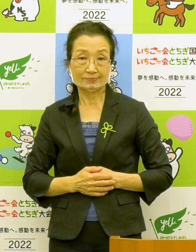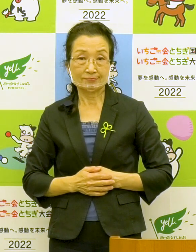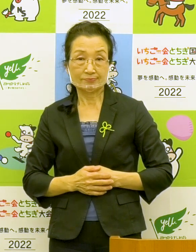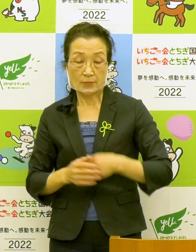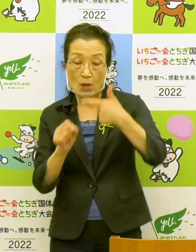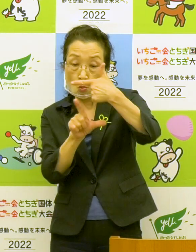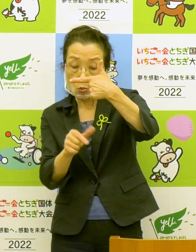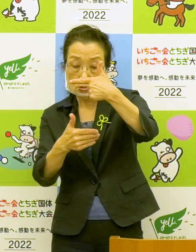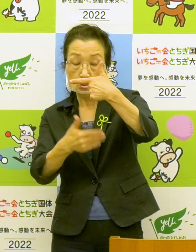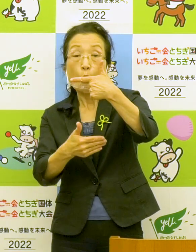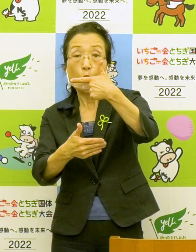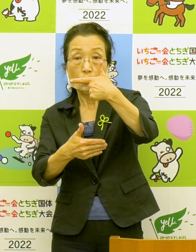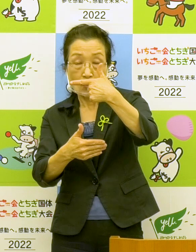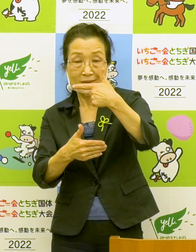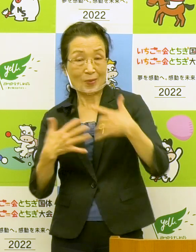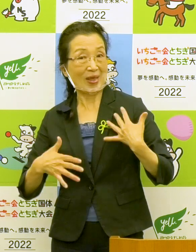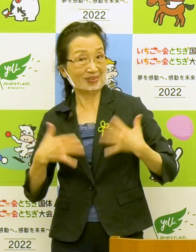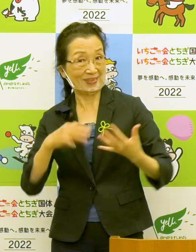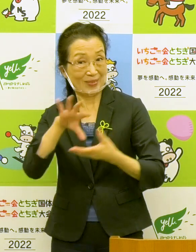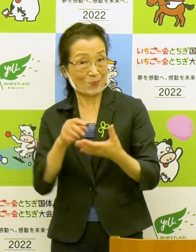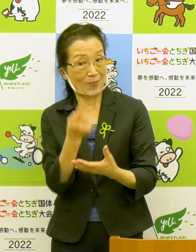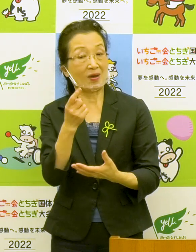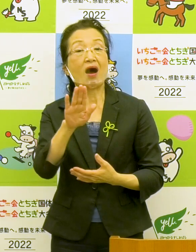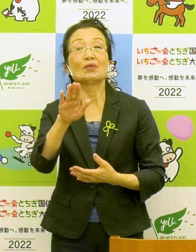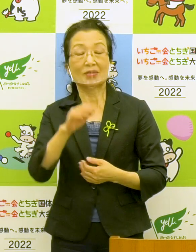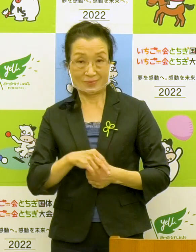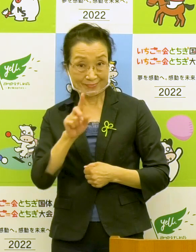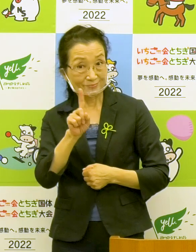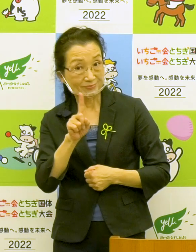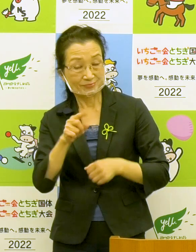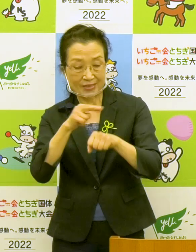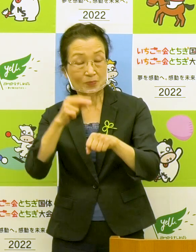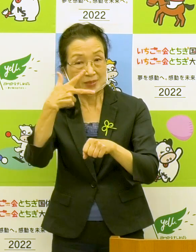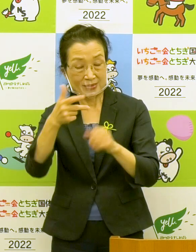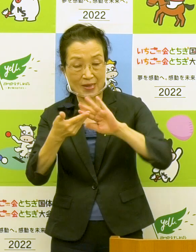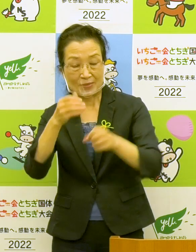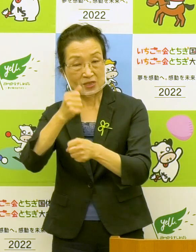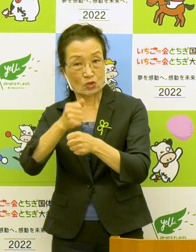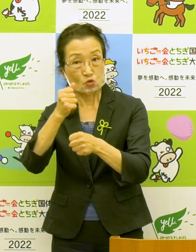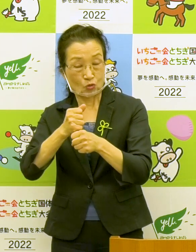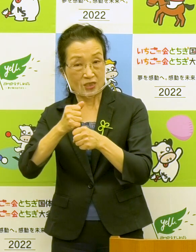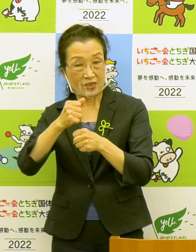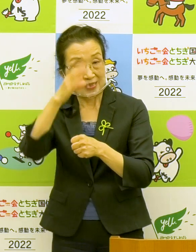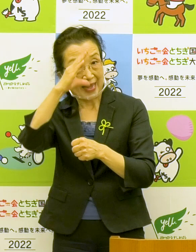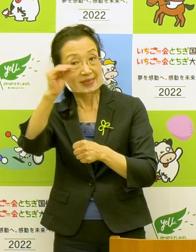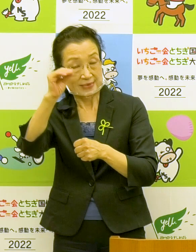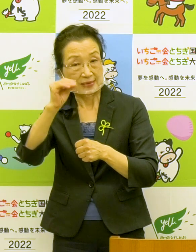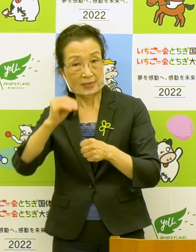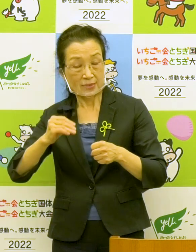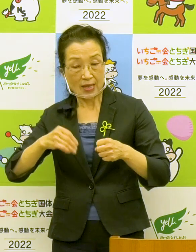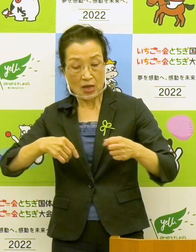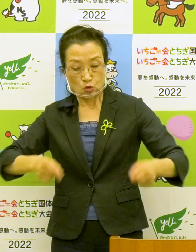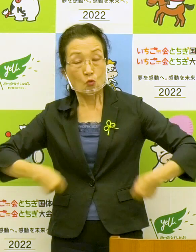6月9日には大変嬉しいニュースがありました。那須塩原市まちづくり大使でもあります車いすテ